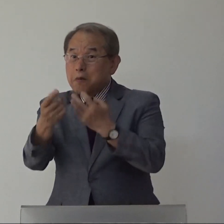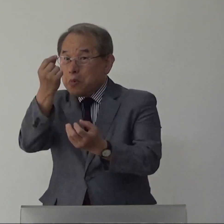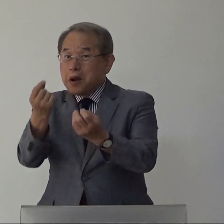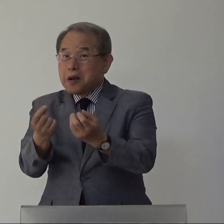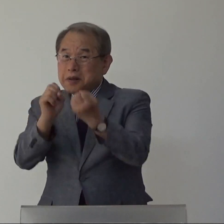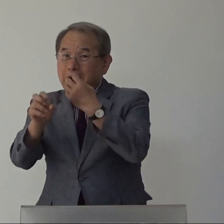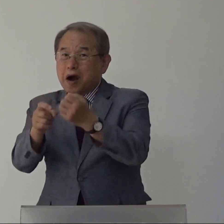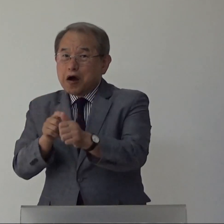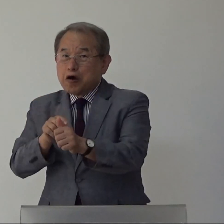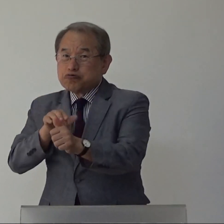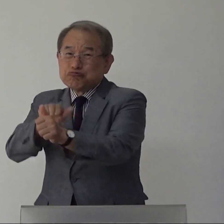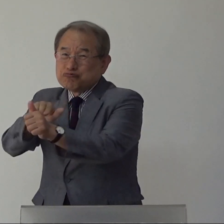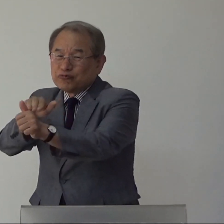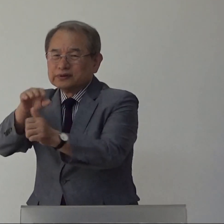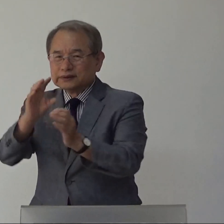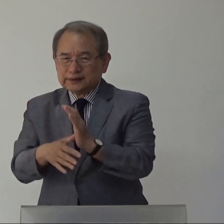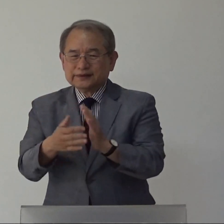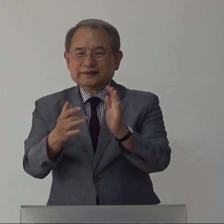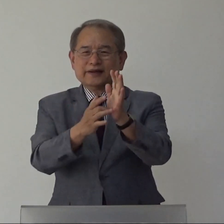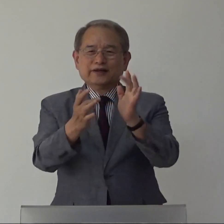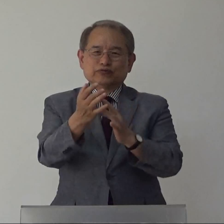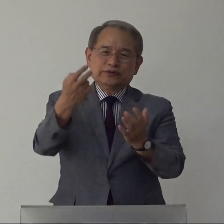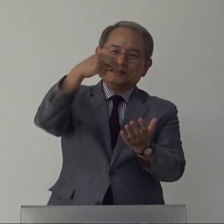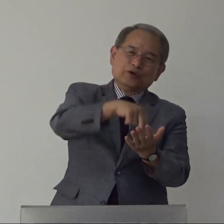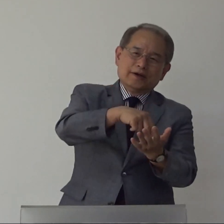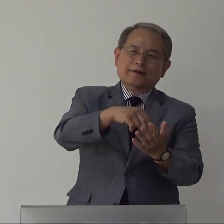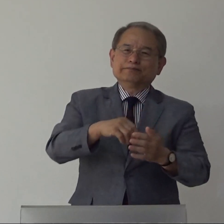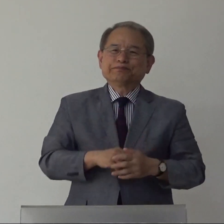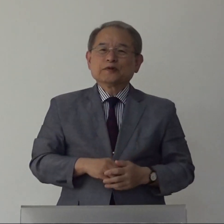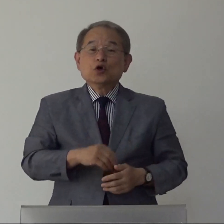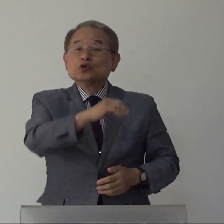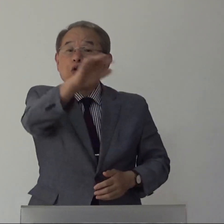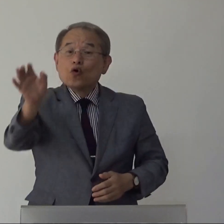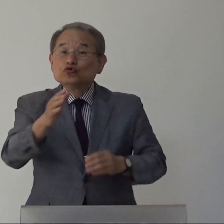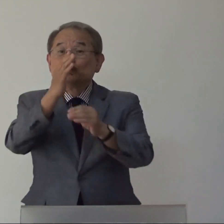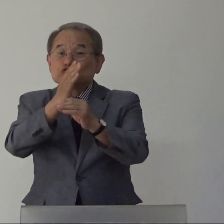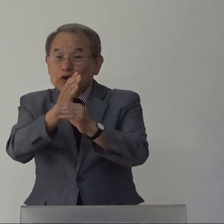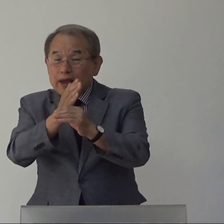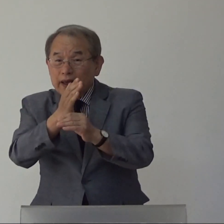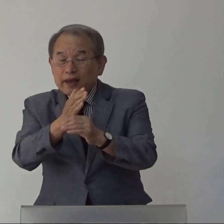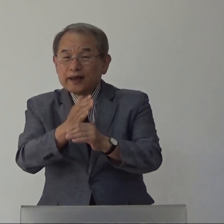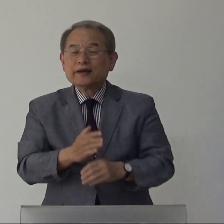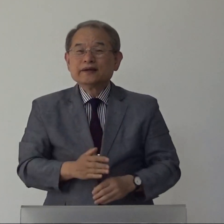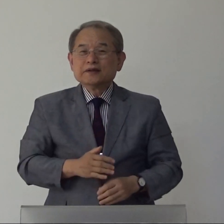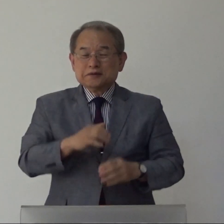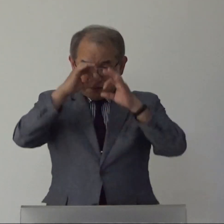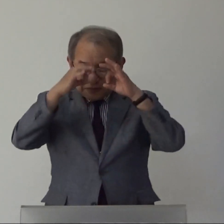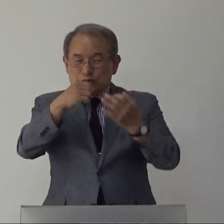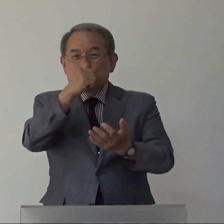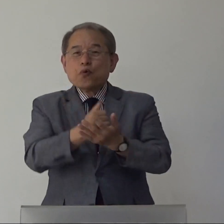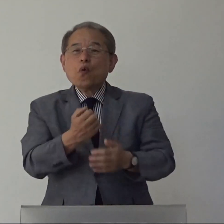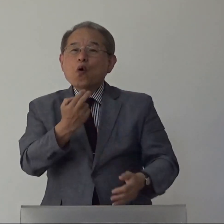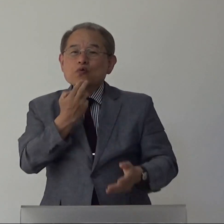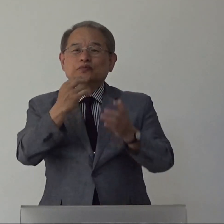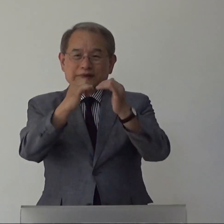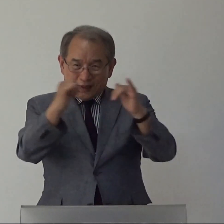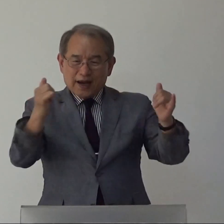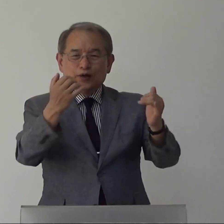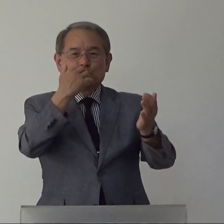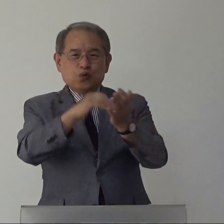그러나 예수님이 할 말이 없어서 그러신 것이 아닙니다. 많은 사람이 예수님 빨리 답해 보시옵소서 하고